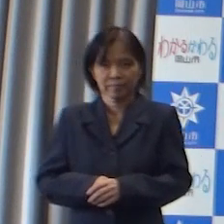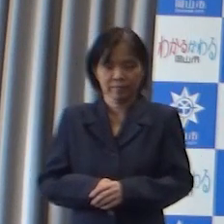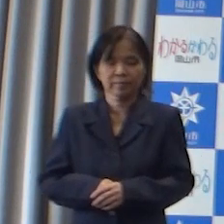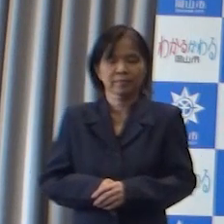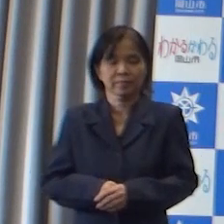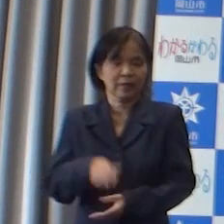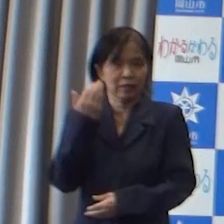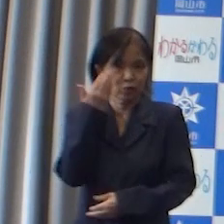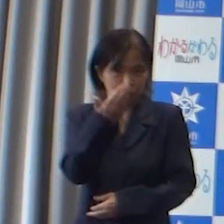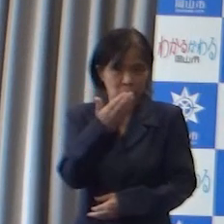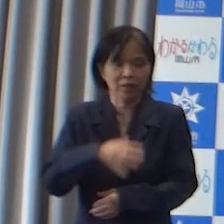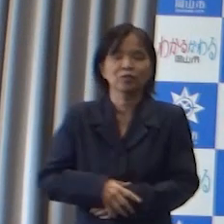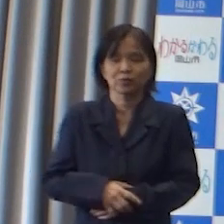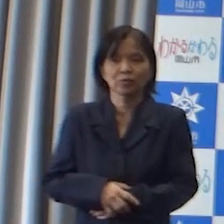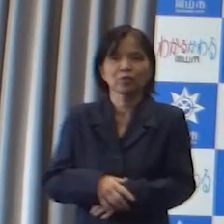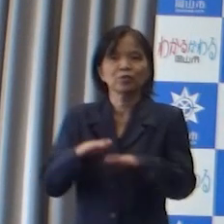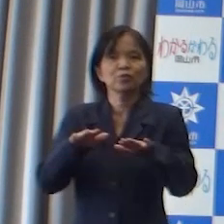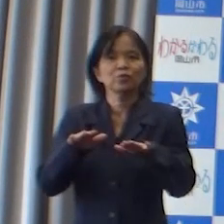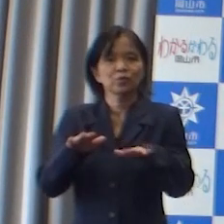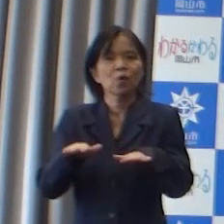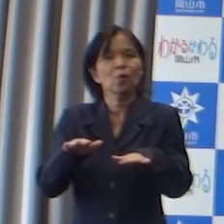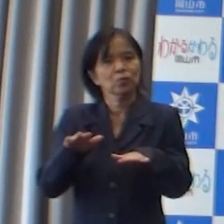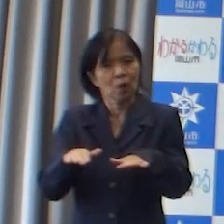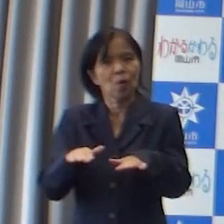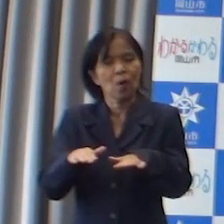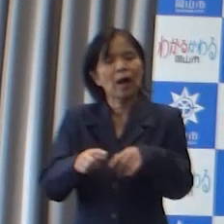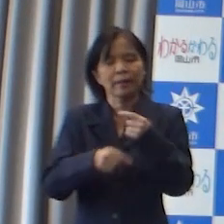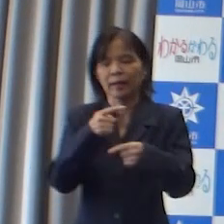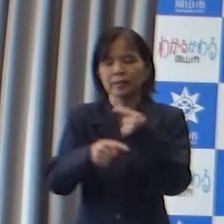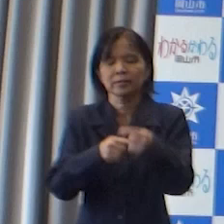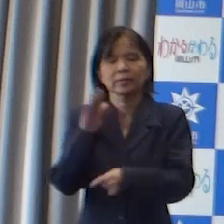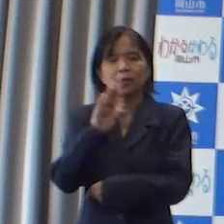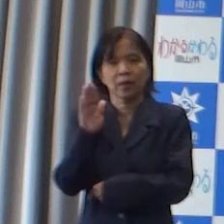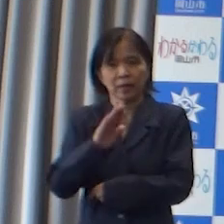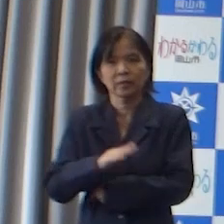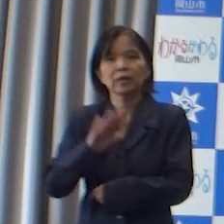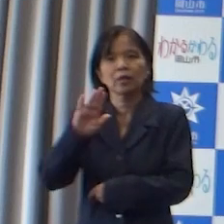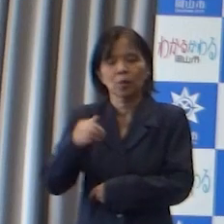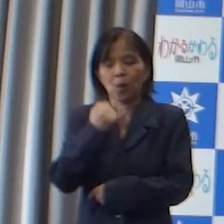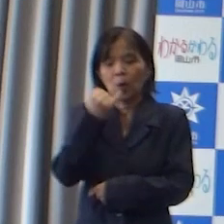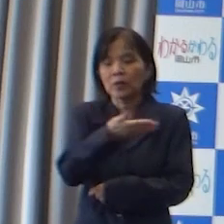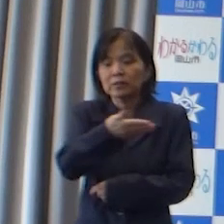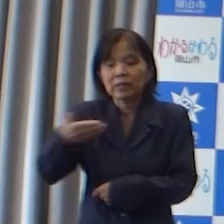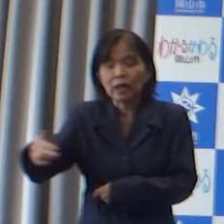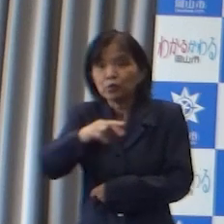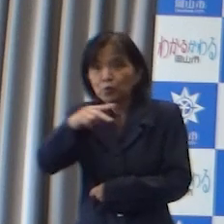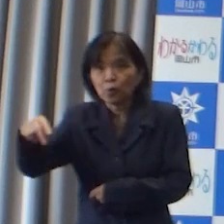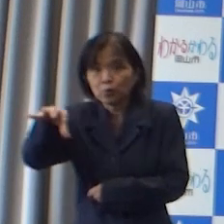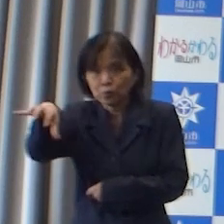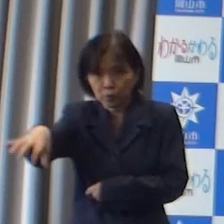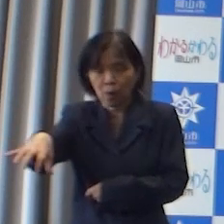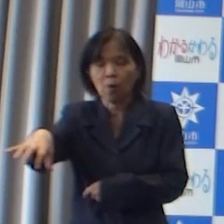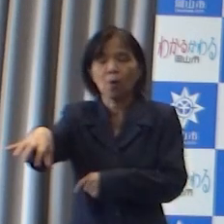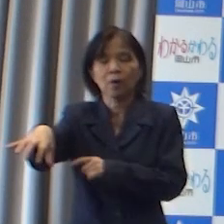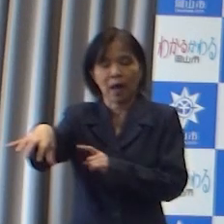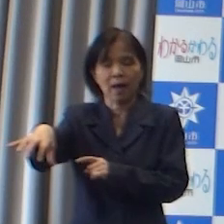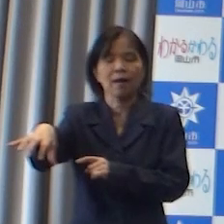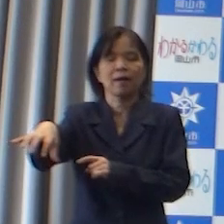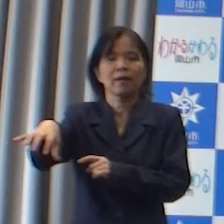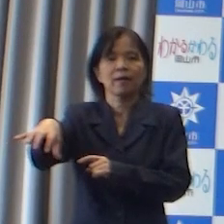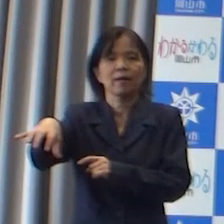朝日新聞の郷崎という、はいはい、ちょっと今日の話ではないんですけど、海水浴場がですね、